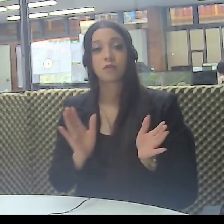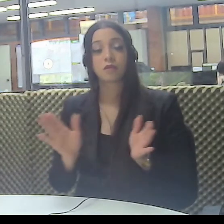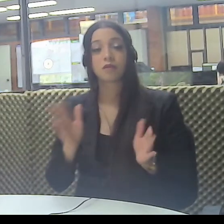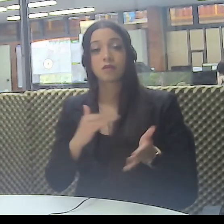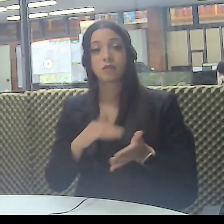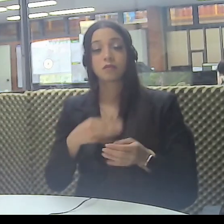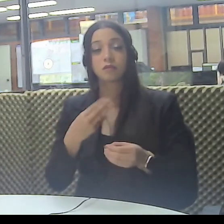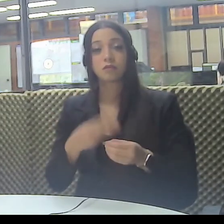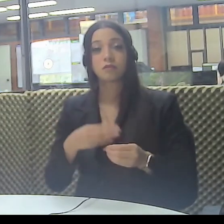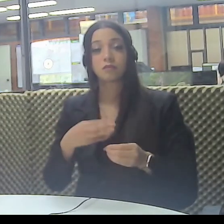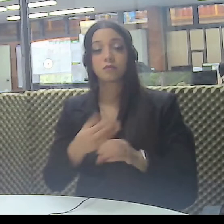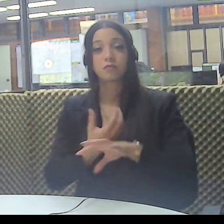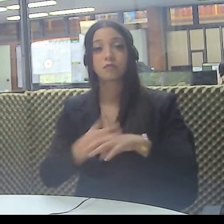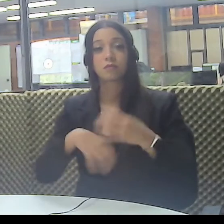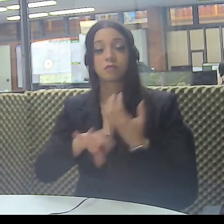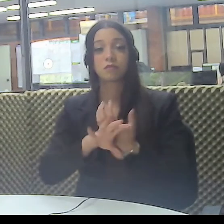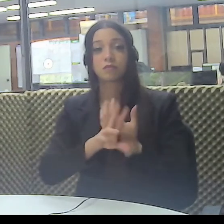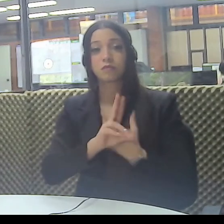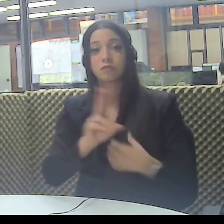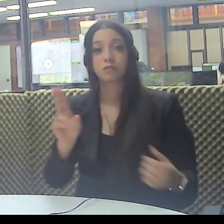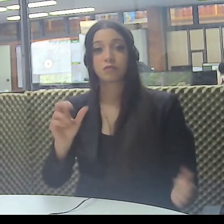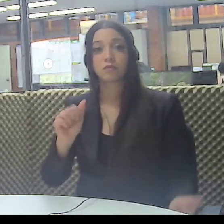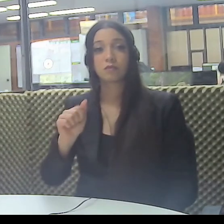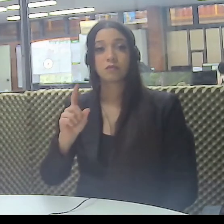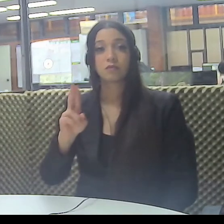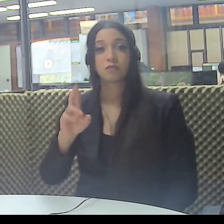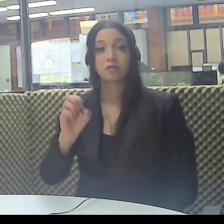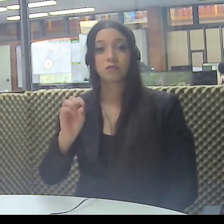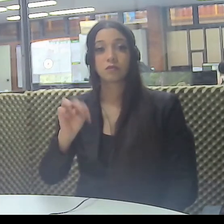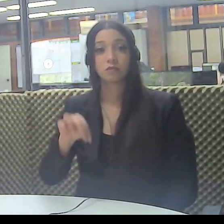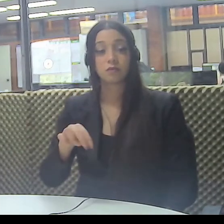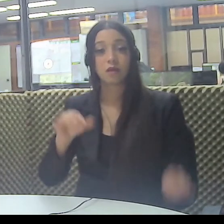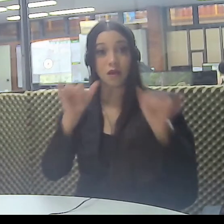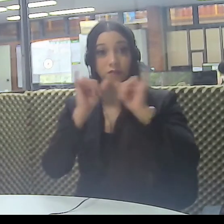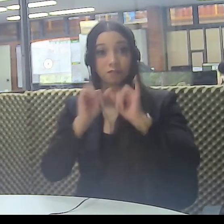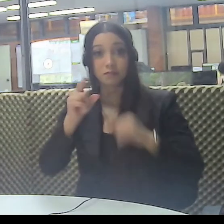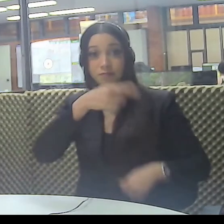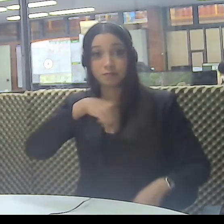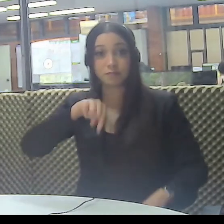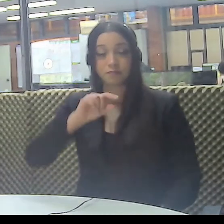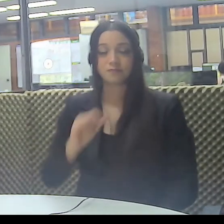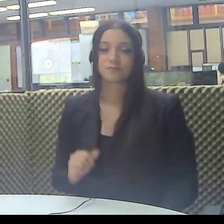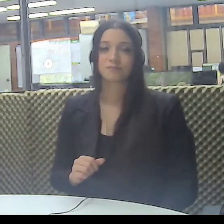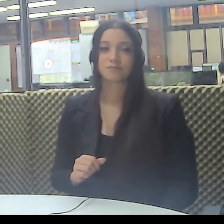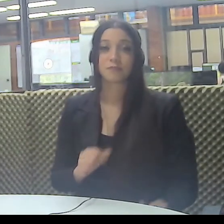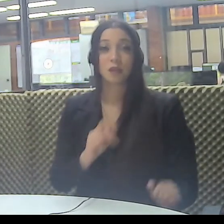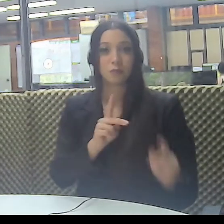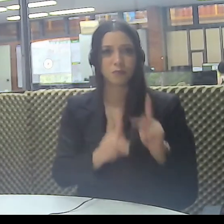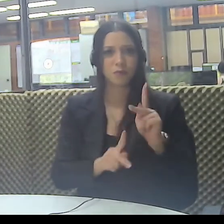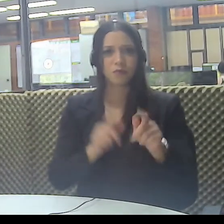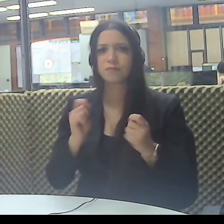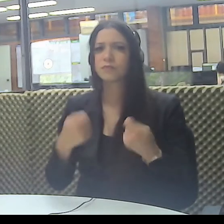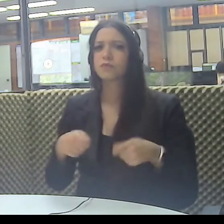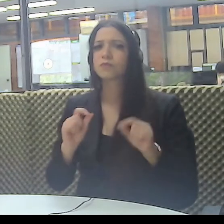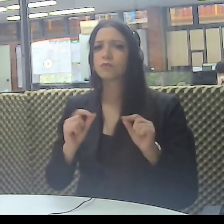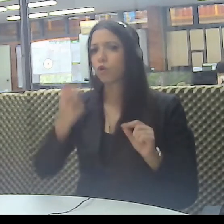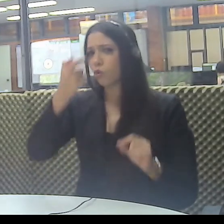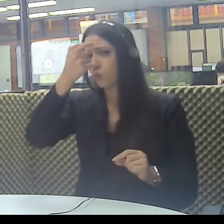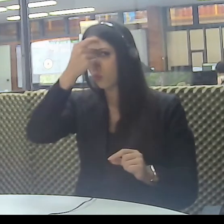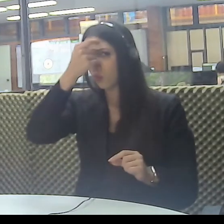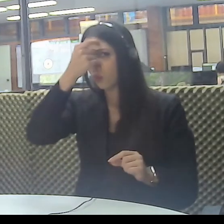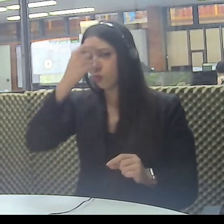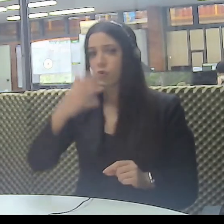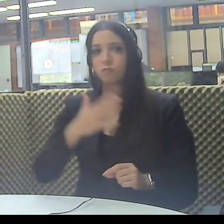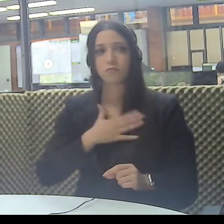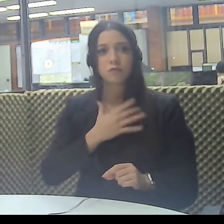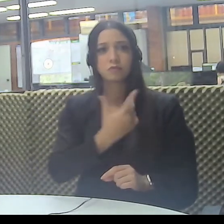Secretaria Municipal de Meio Ambiente e Serviços Urbanos, Anderson Alves, tem um recado. A população precisa se conscientizar que parte